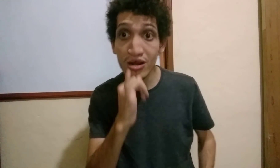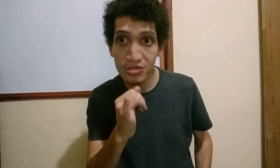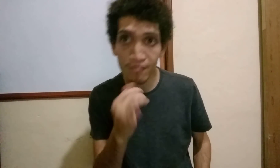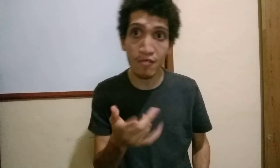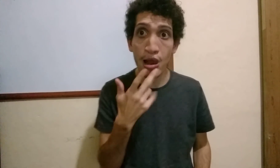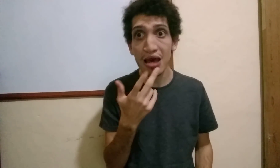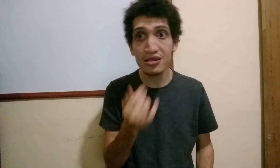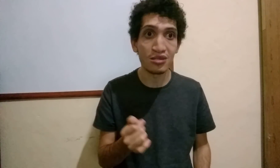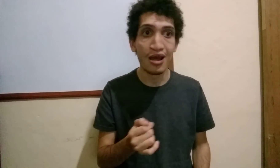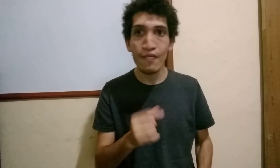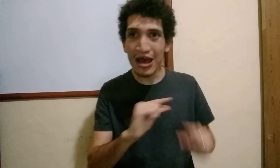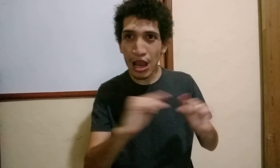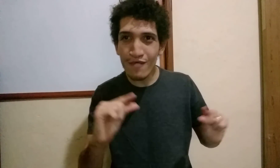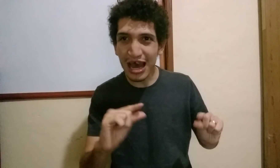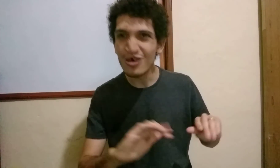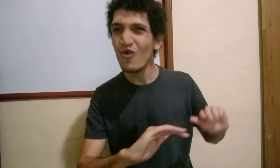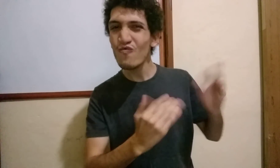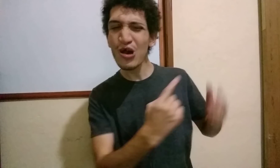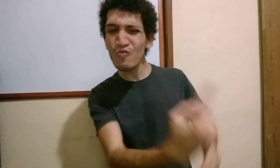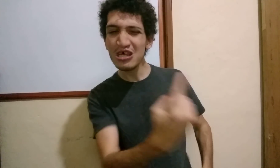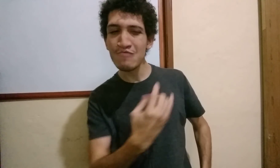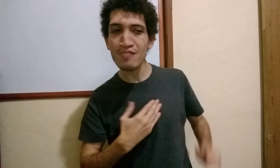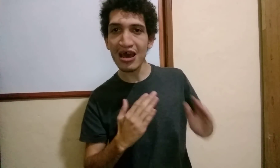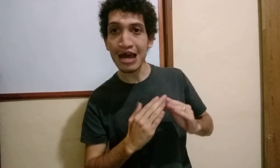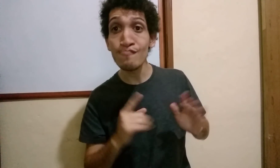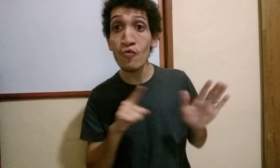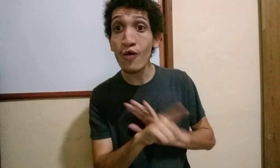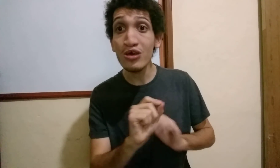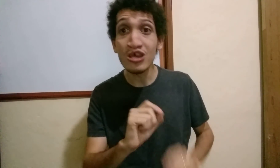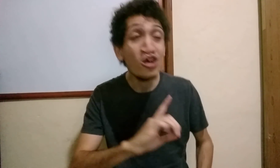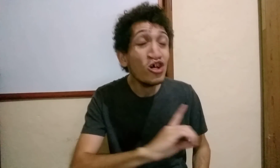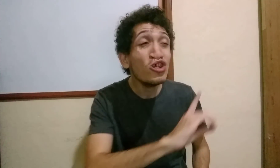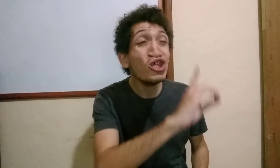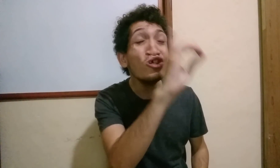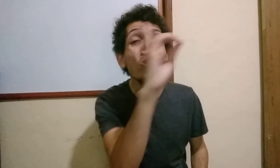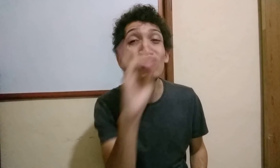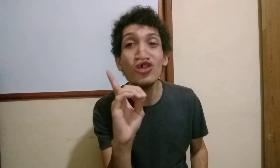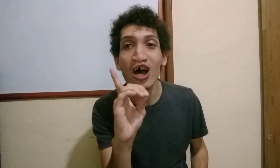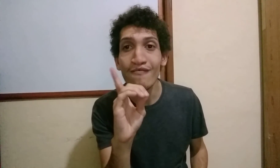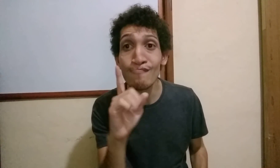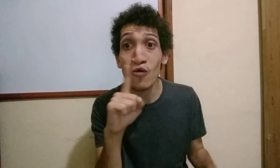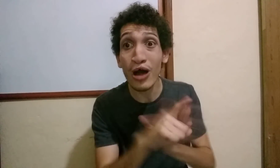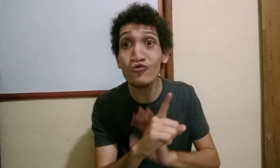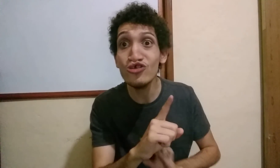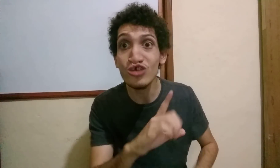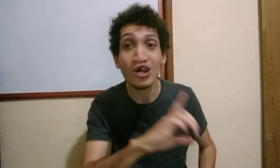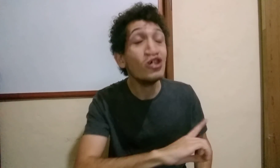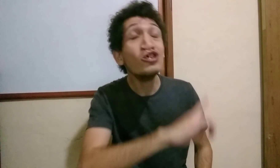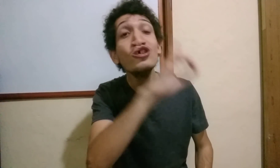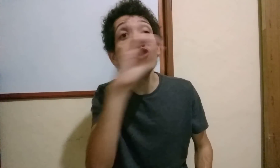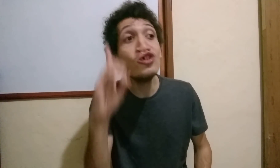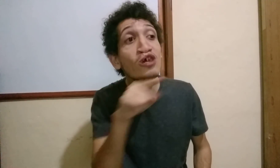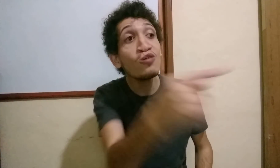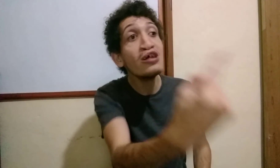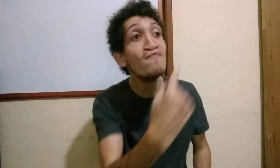exemplo! Vai falar assim! Naquela praia! Quando você vem na minha casa! perguntar o quê? Em IA! Vai perguntar o IA! Em IA você veio